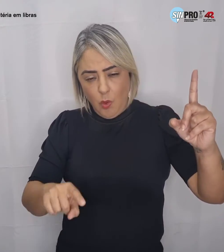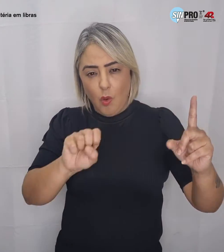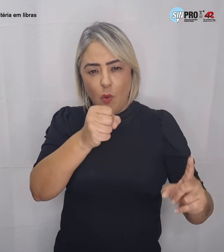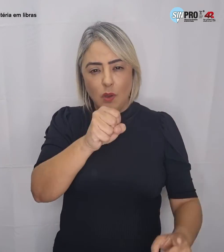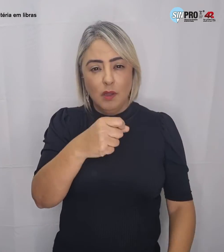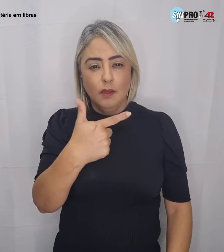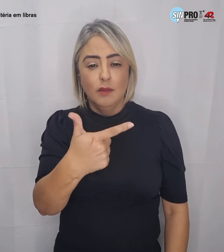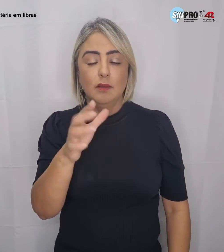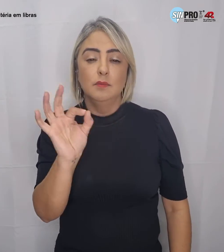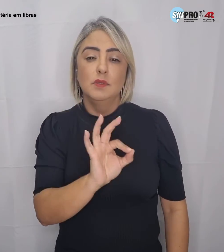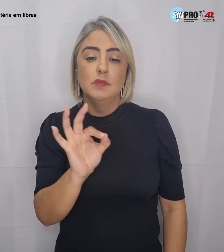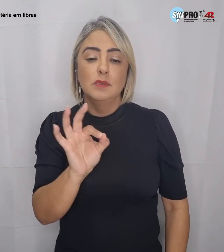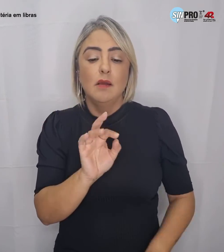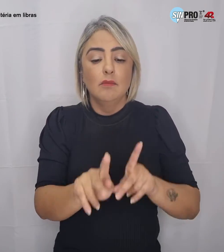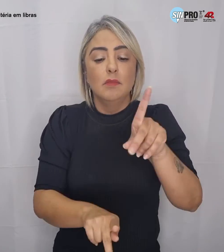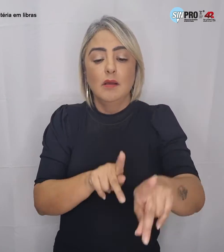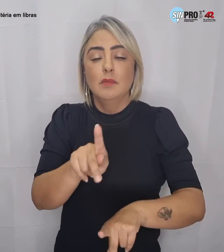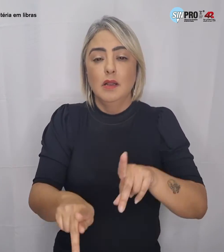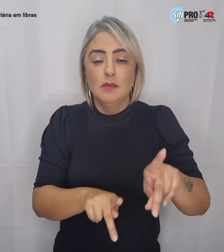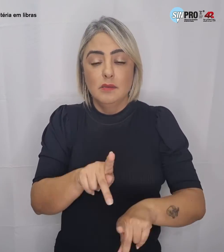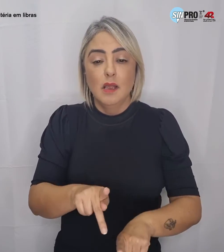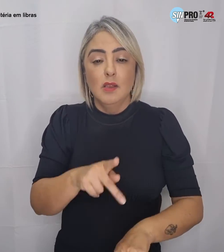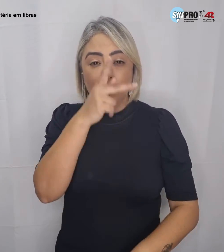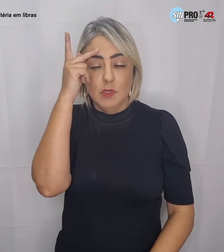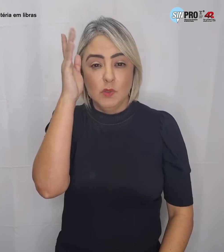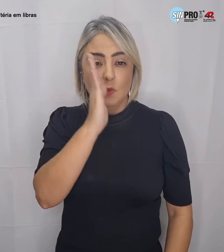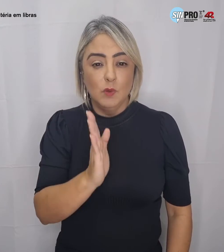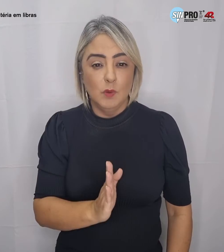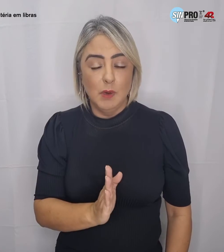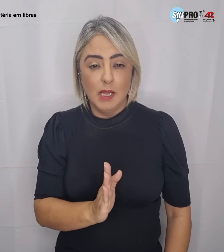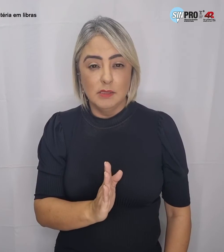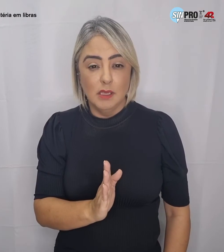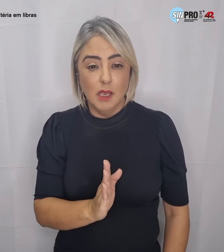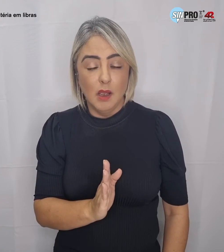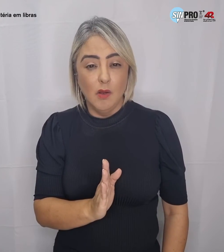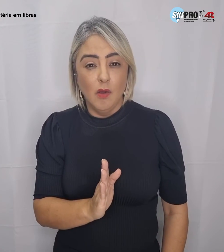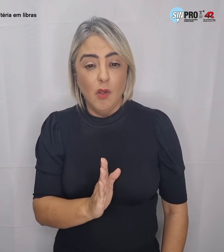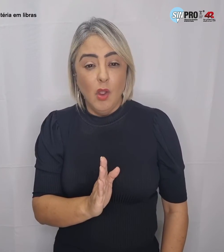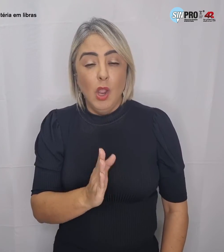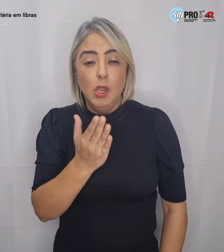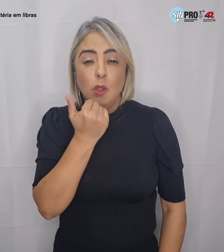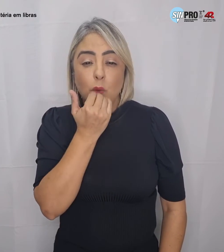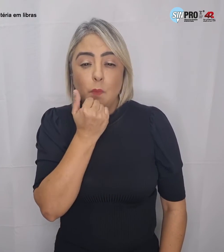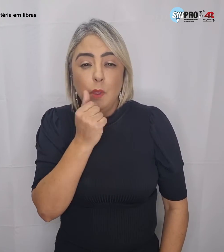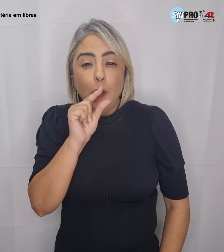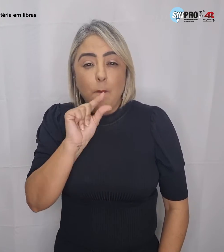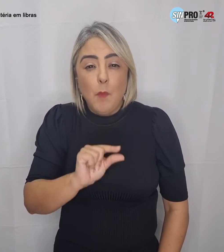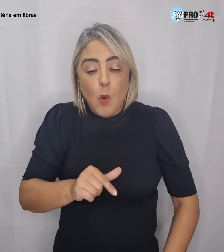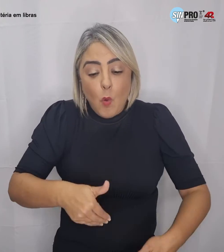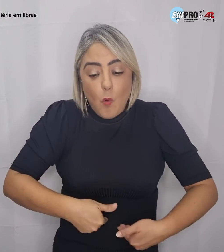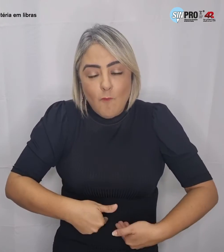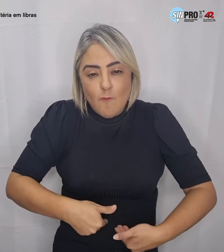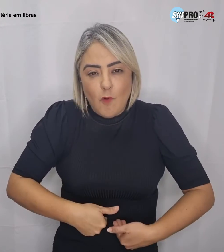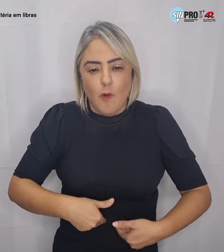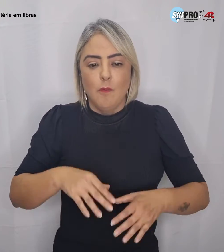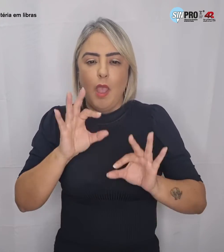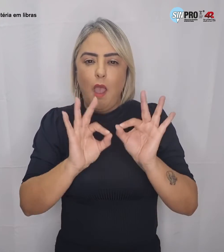82% a população de brasileiros em situação de subalimentação. A